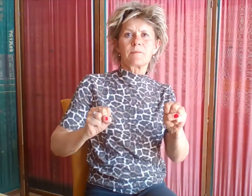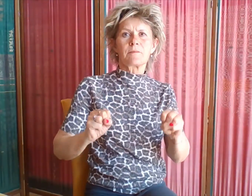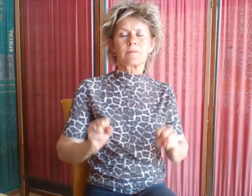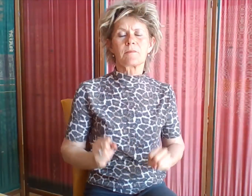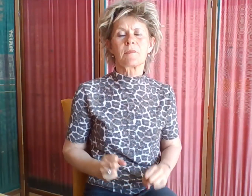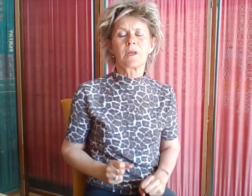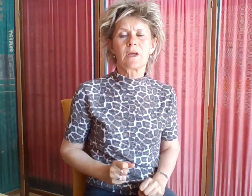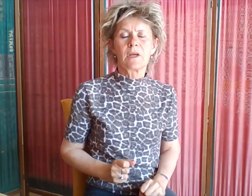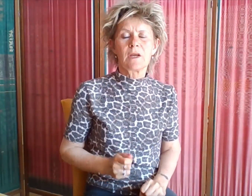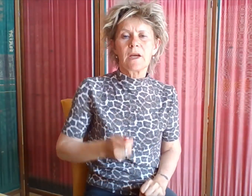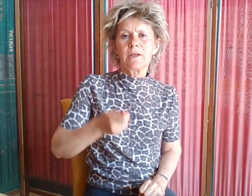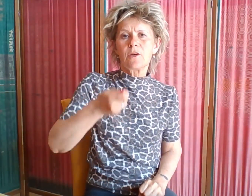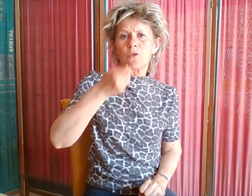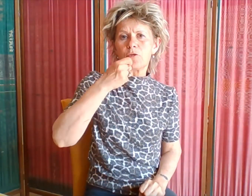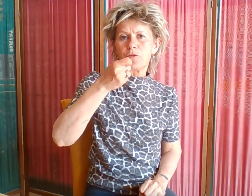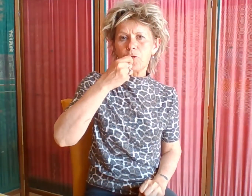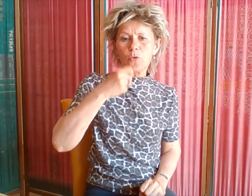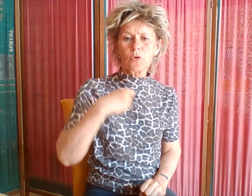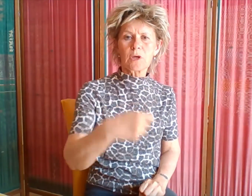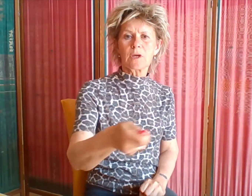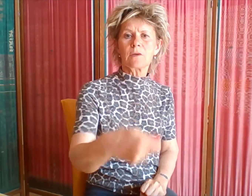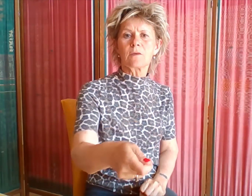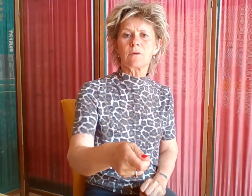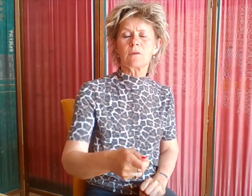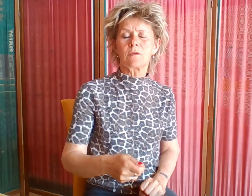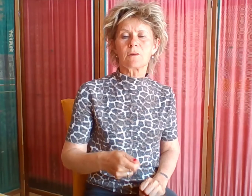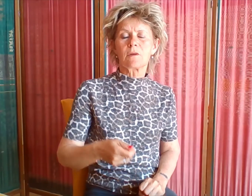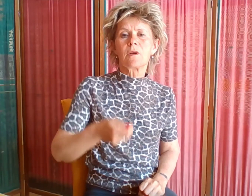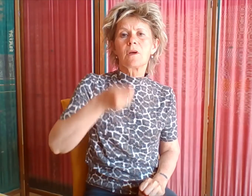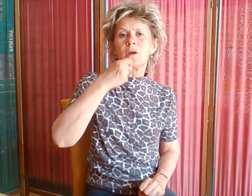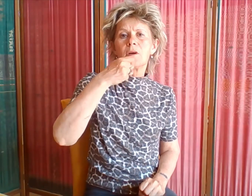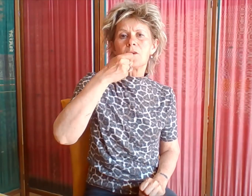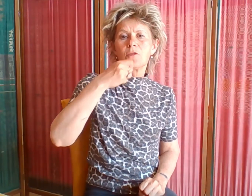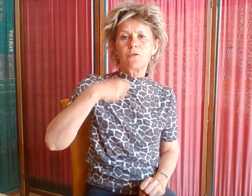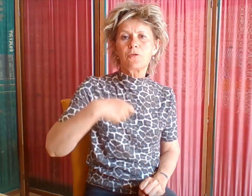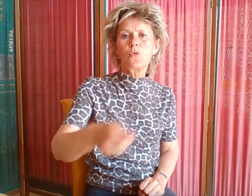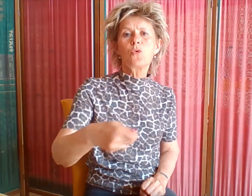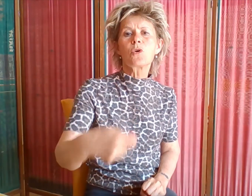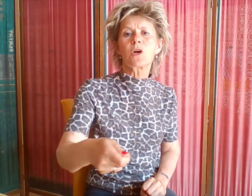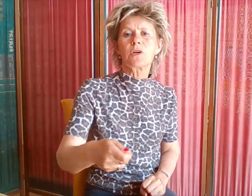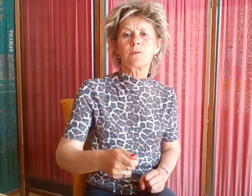En voeren. Voeren.